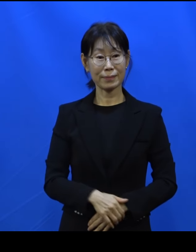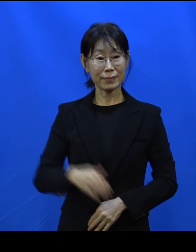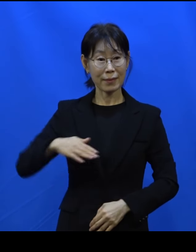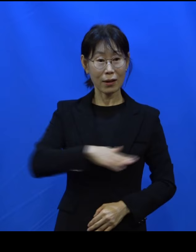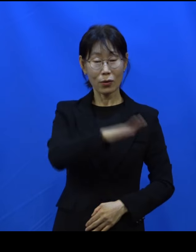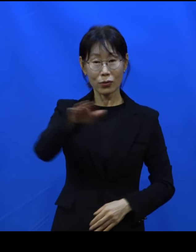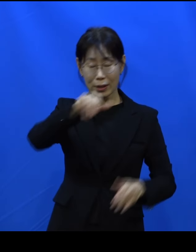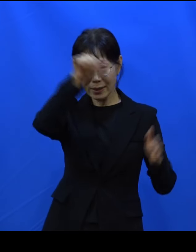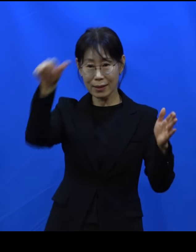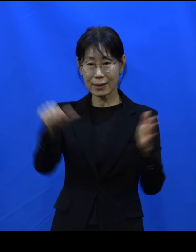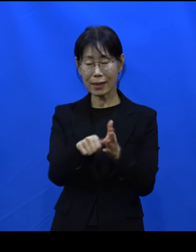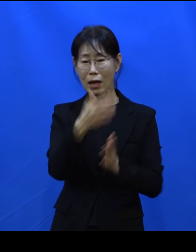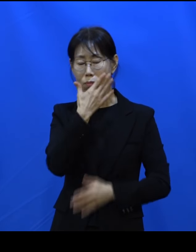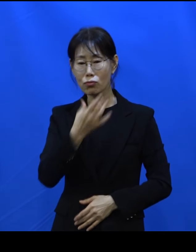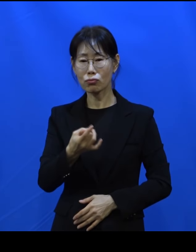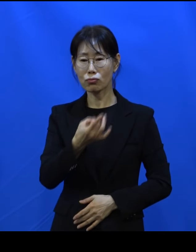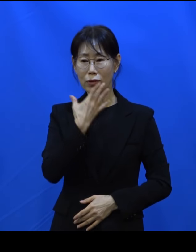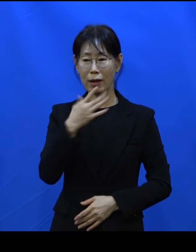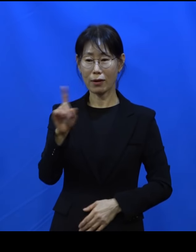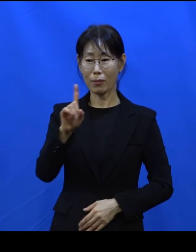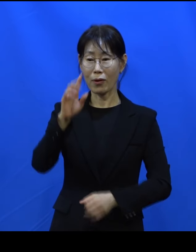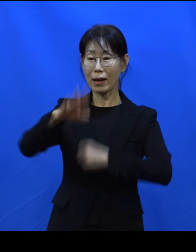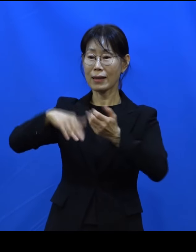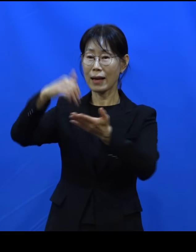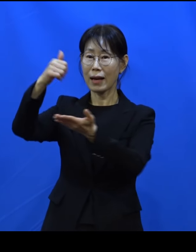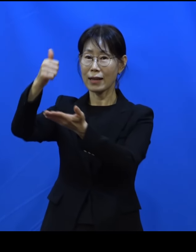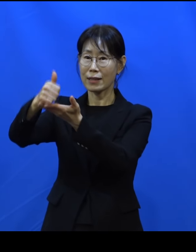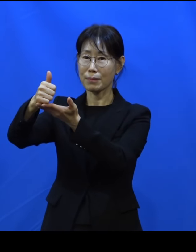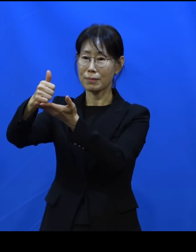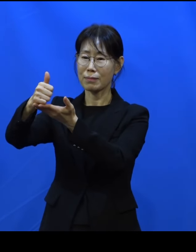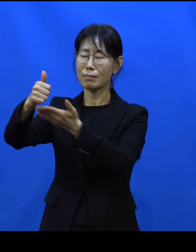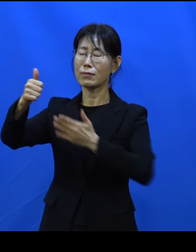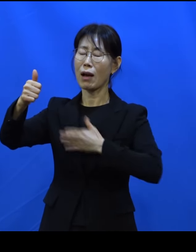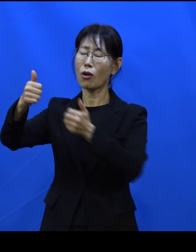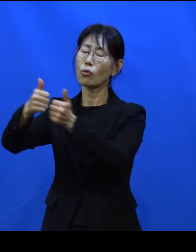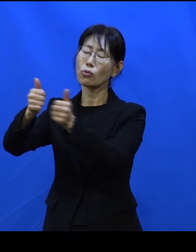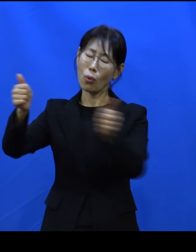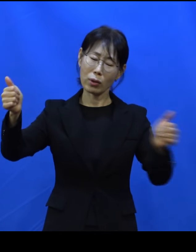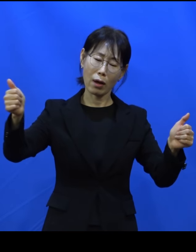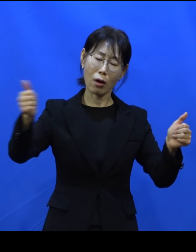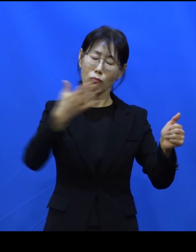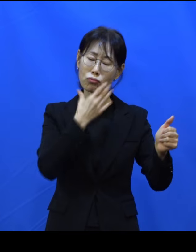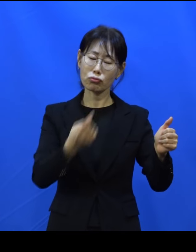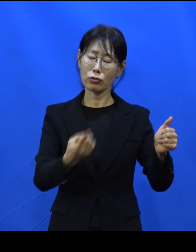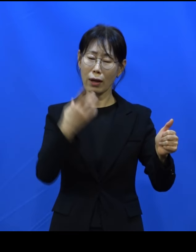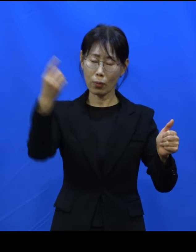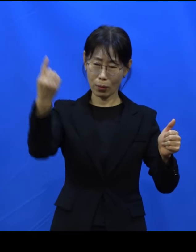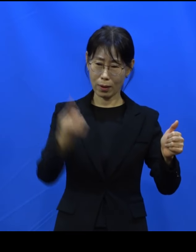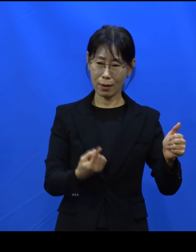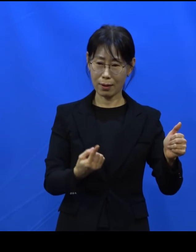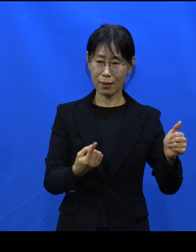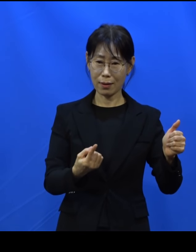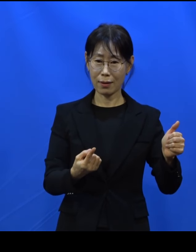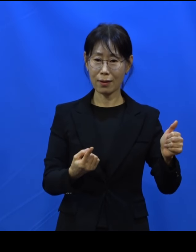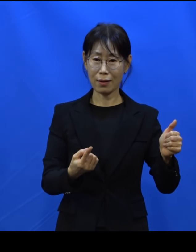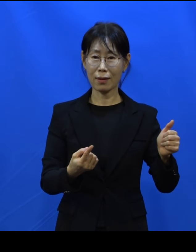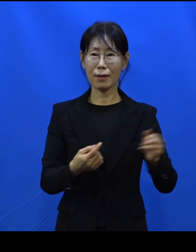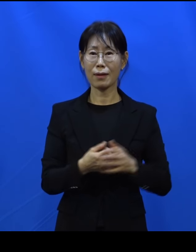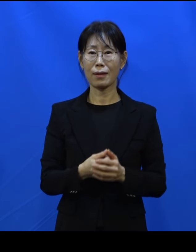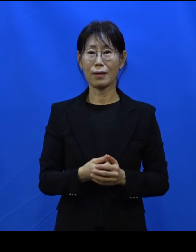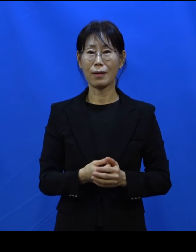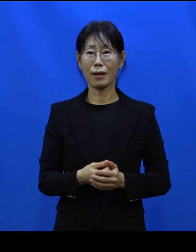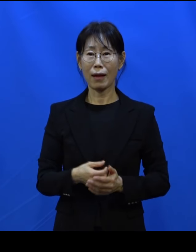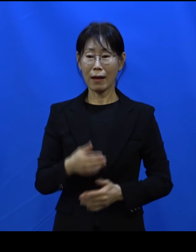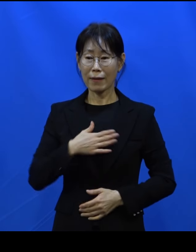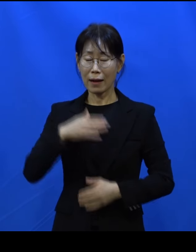우리의 삶의 불행은 그분과의 분리였습니다. 그 분리에서 오는 불안이